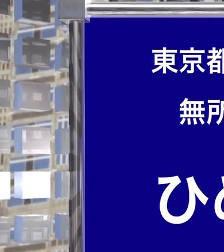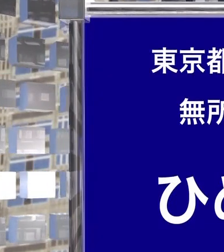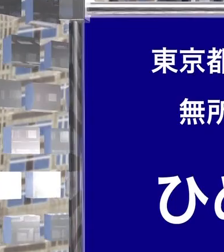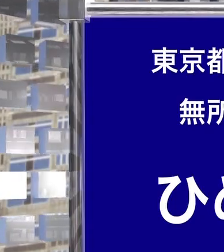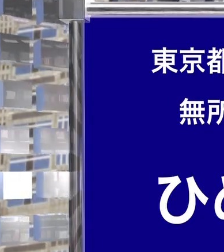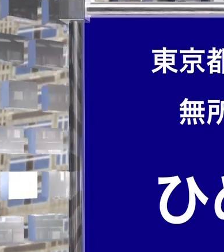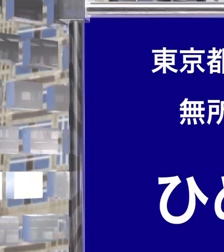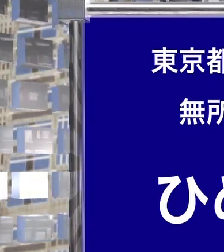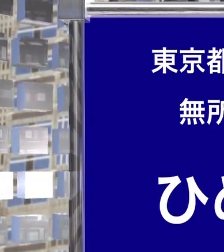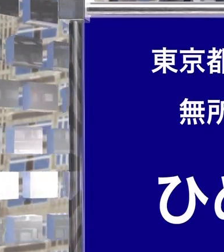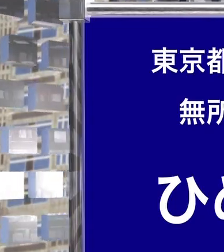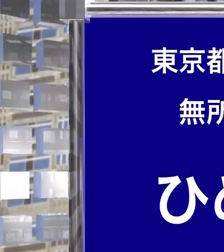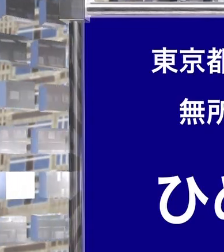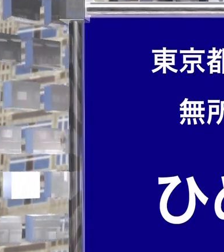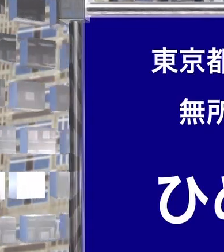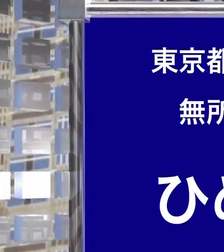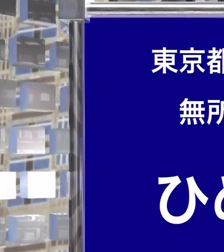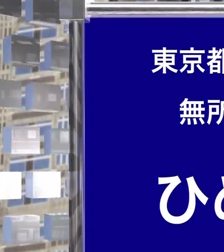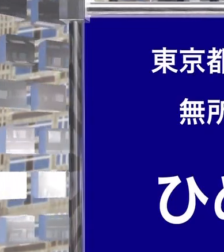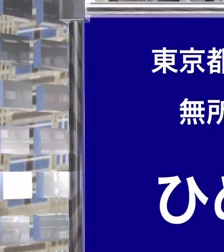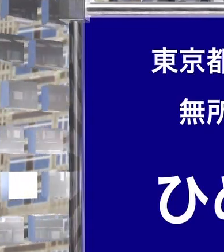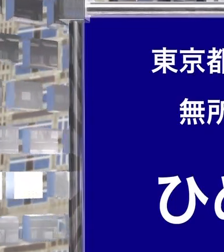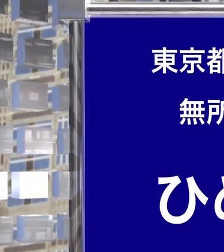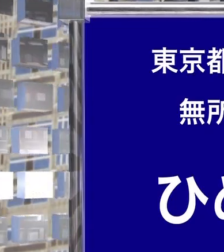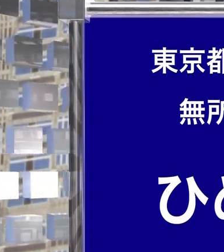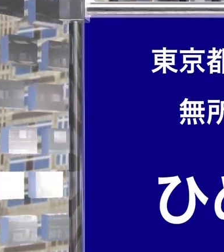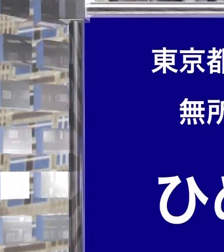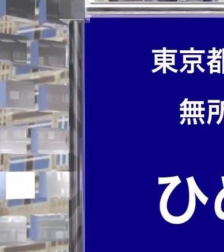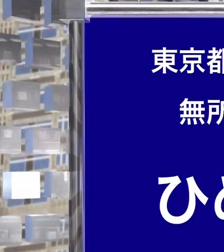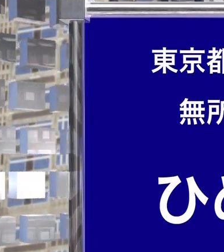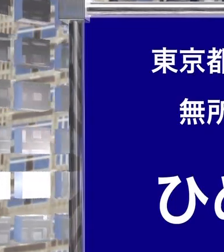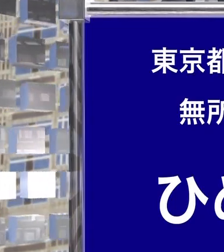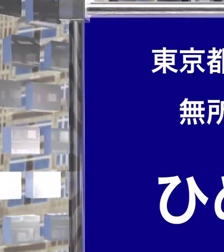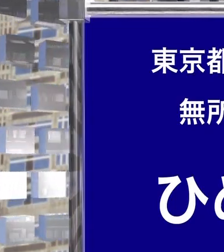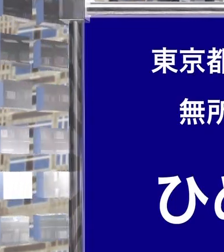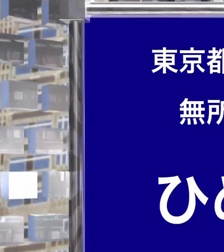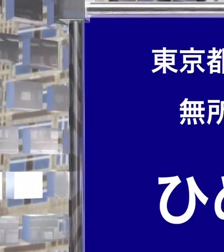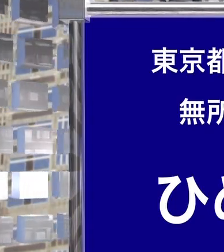ます無所属さんの政権放送でした